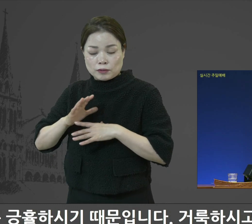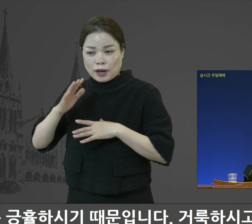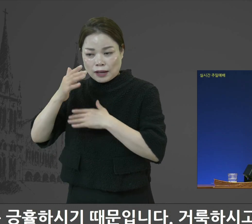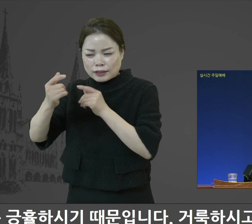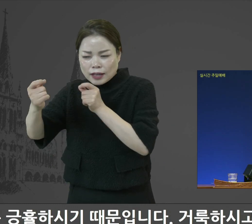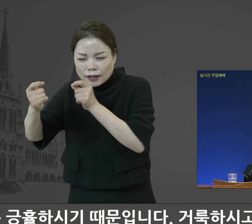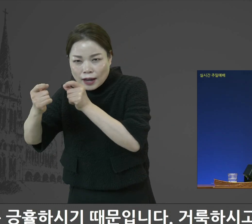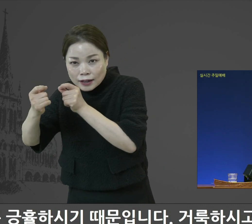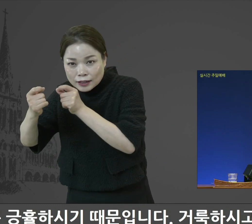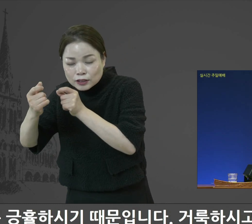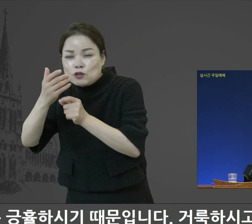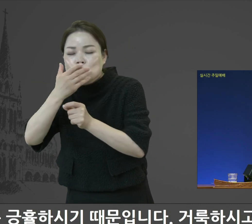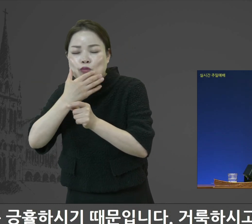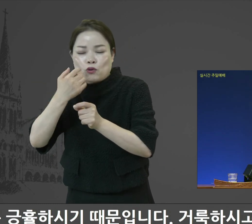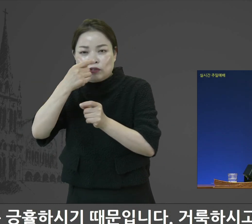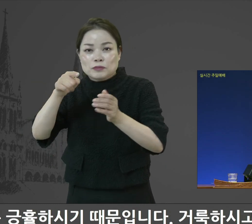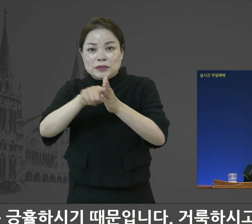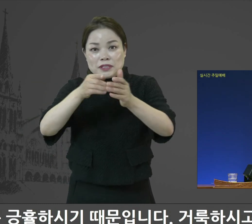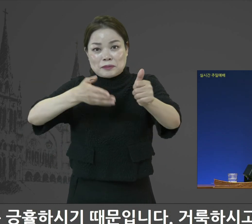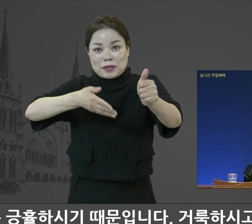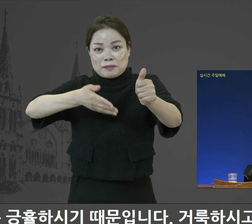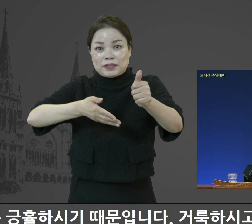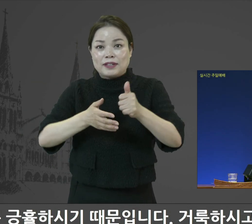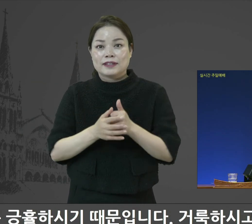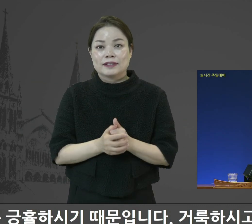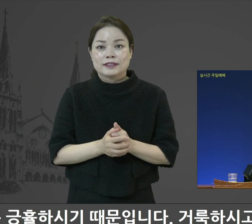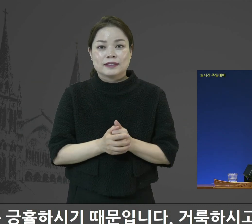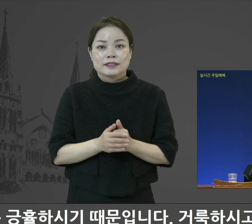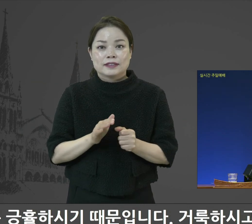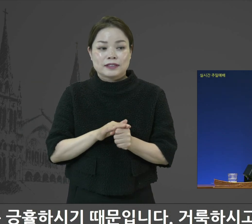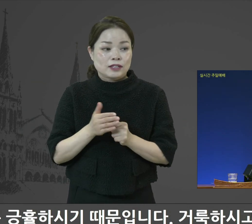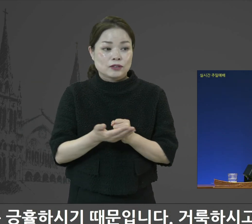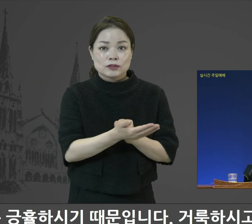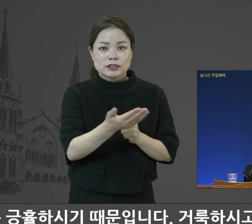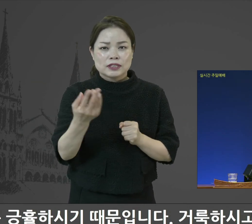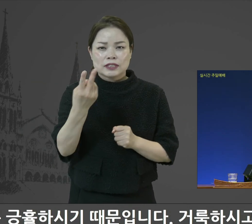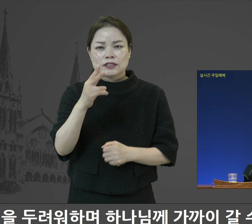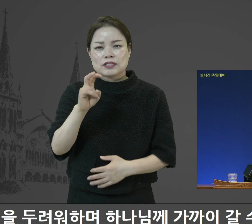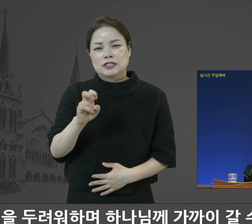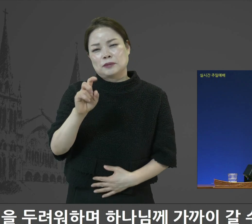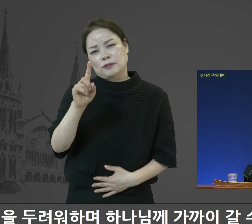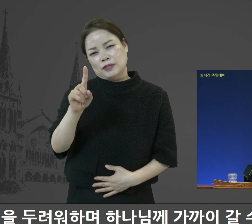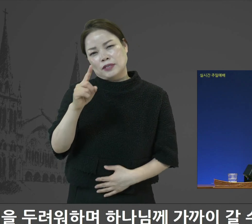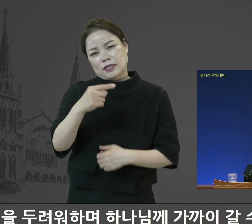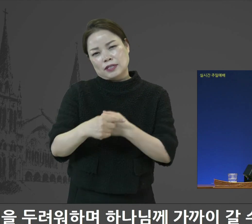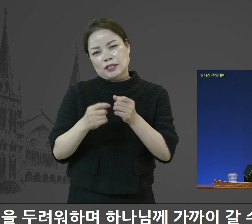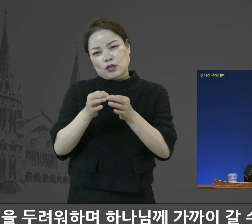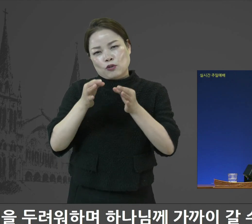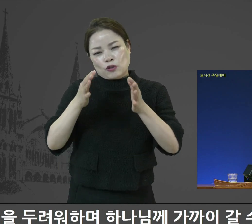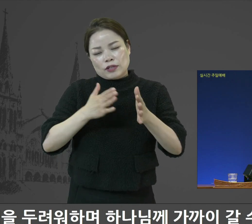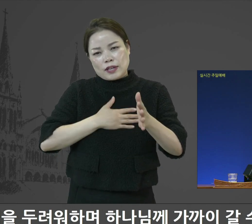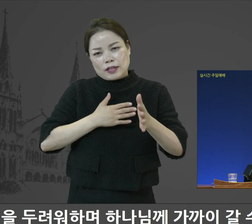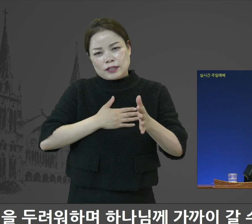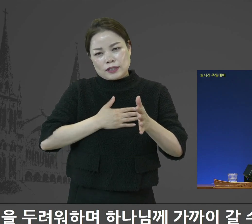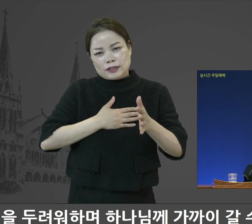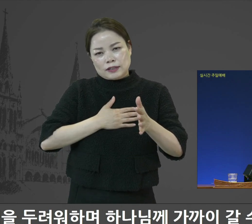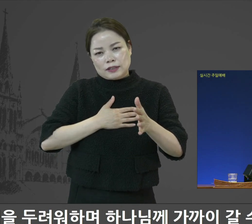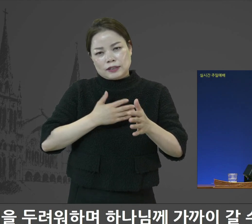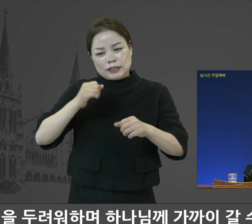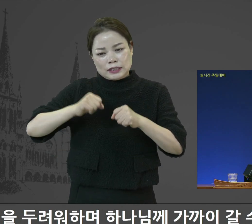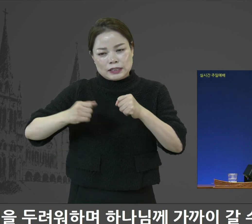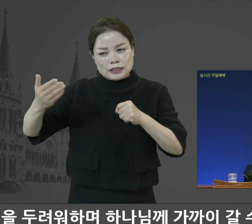가는 것이 복인 줄로 믿으시기 바랍니다. 사랑하는 여러분, 2021년 동안 내게 큰 일을 행하신